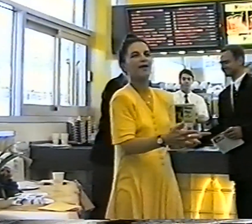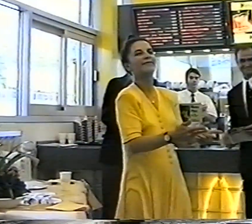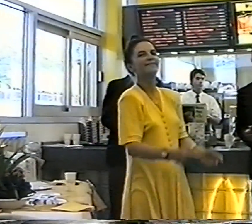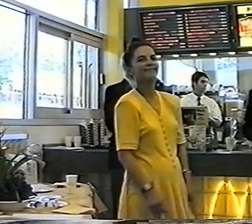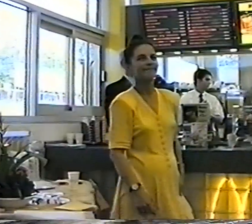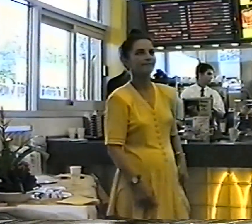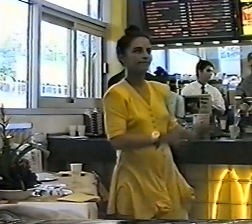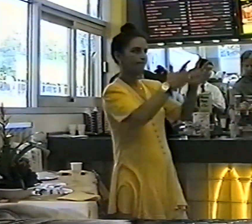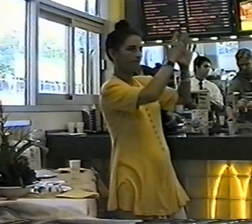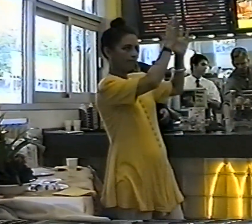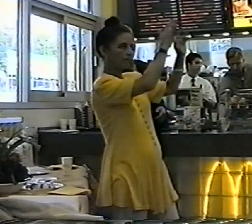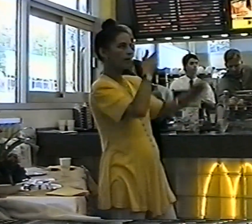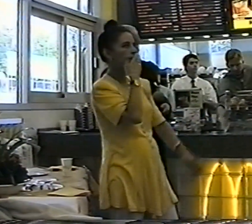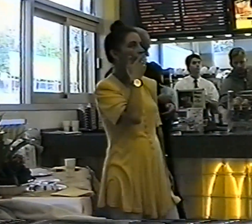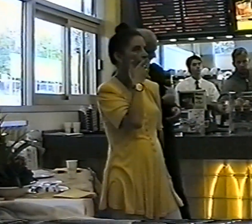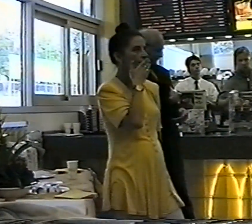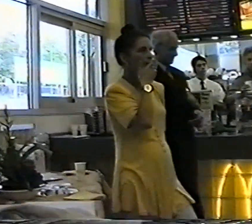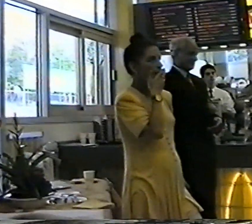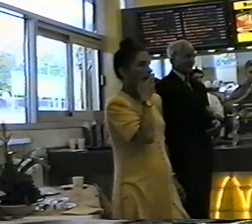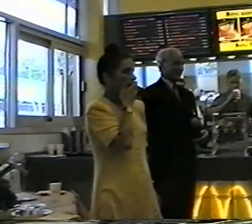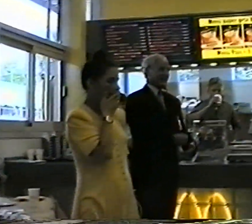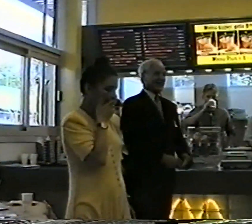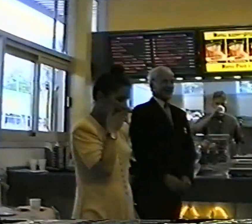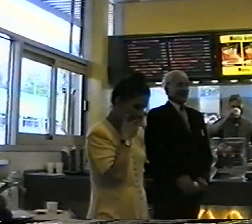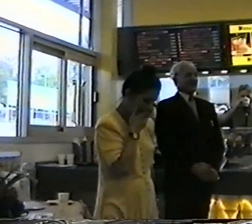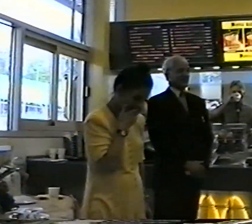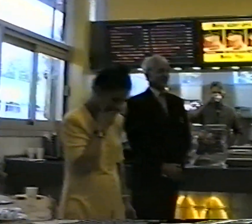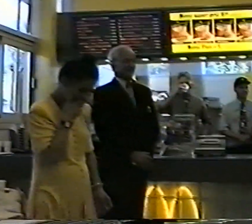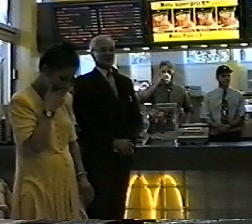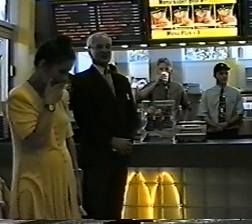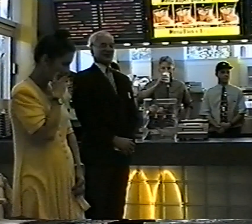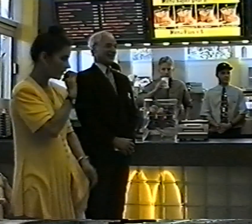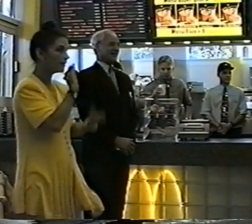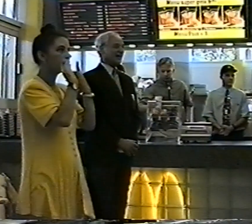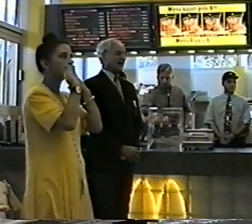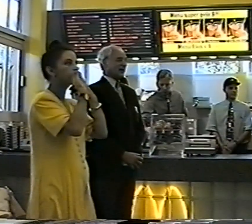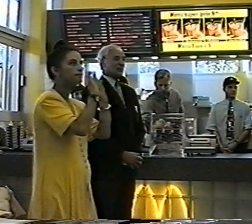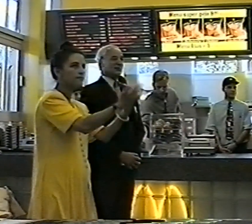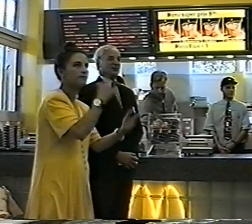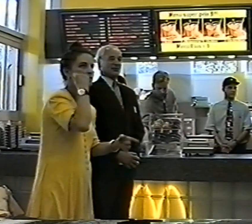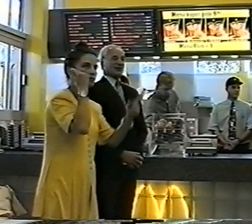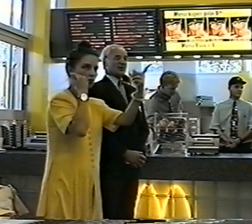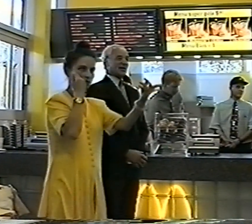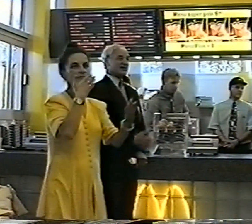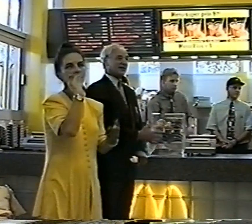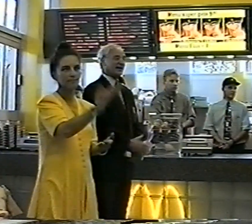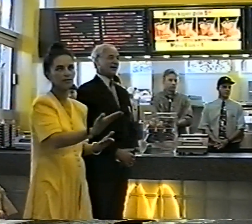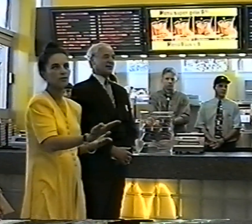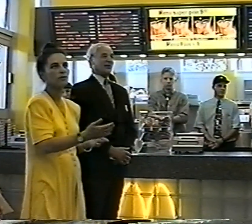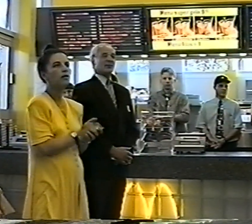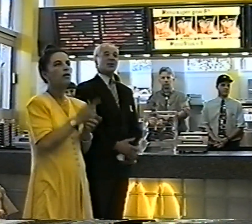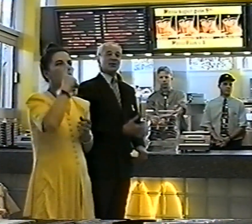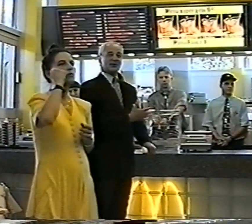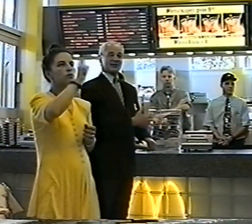Monsieur Sardinia, M. Charles